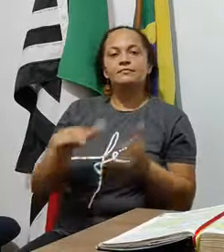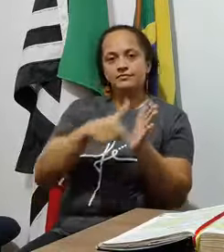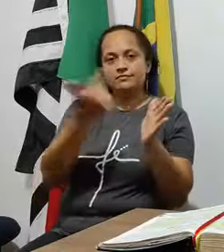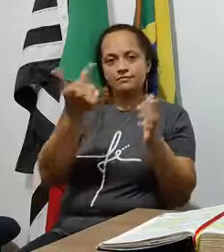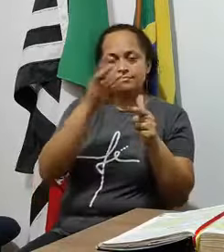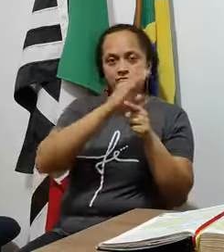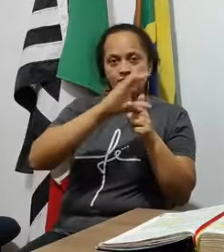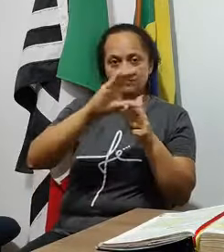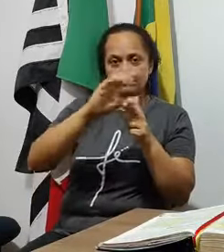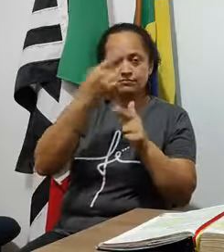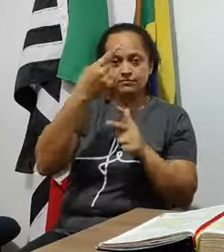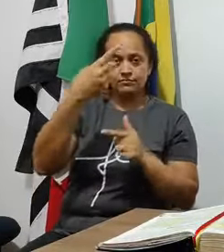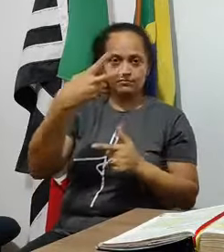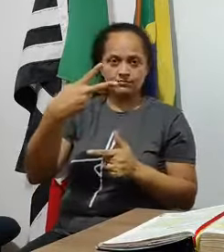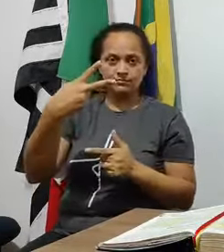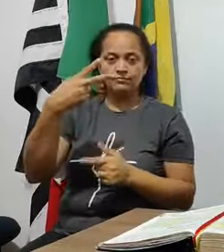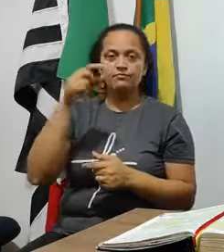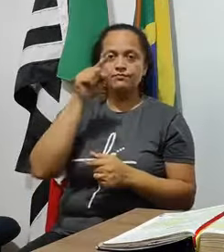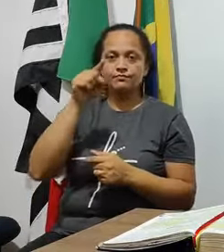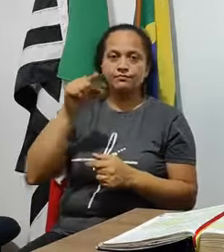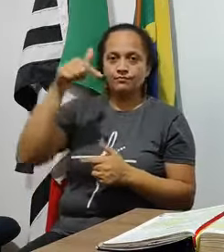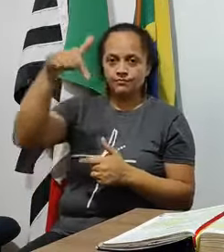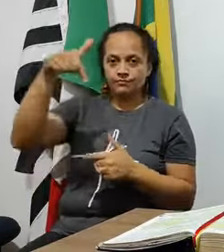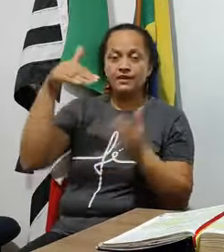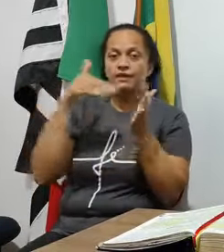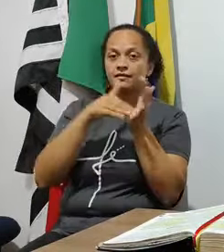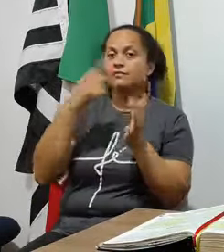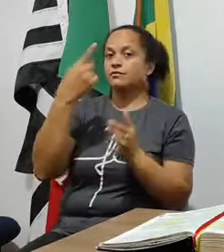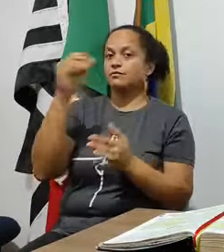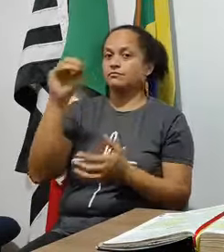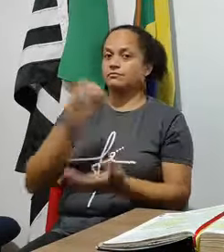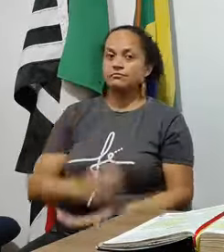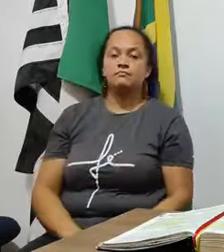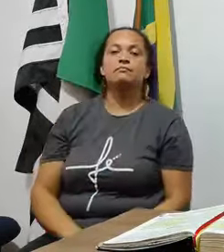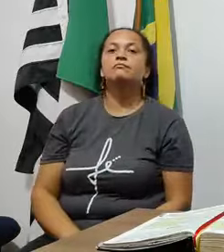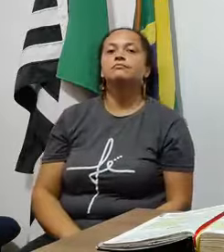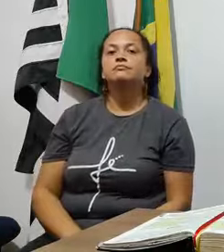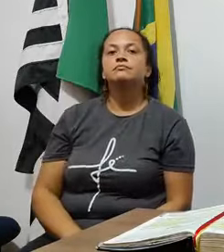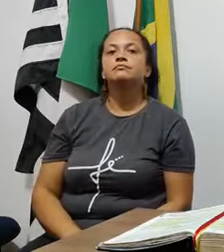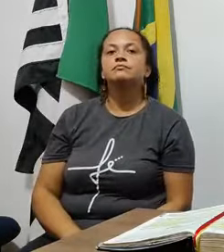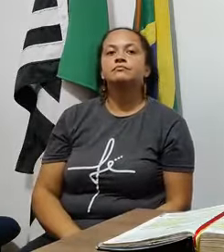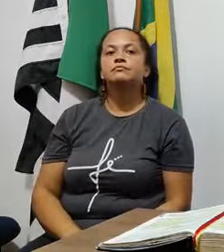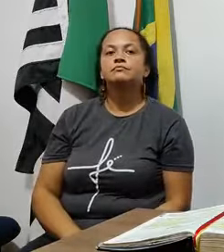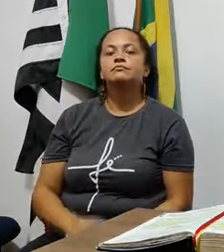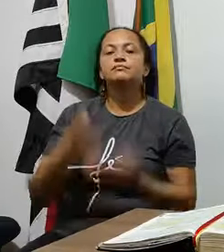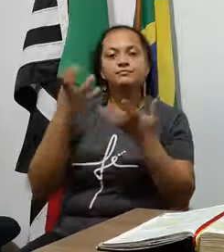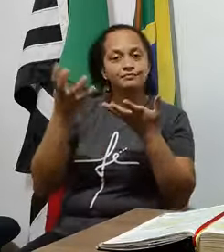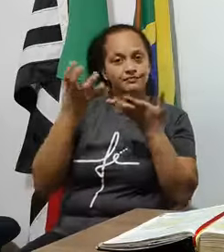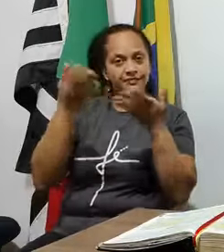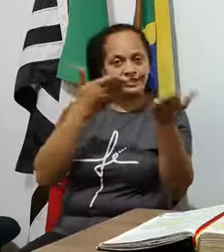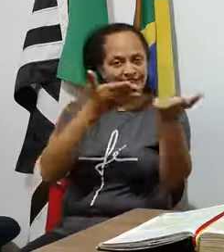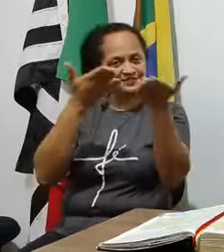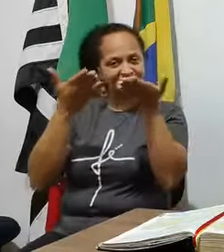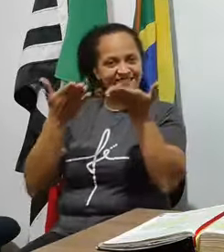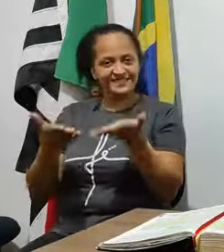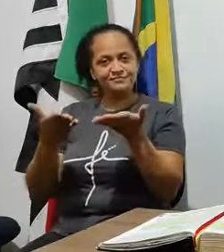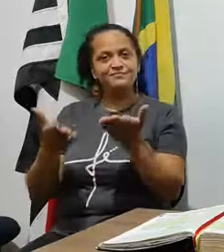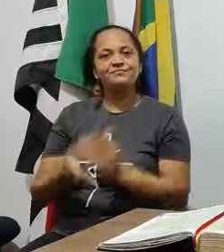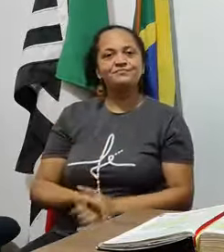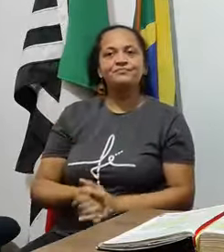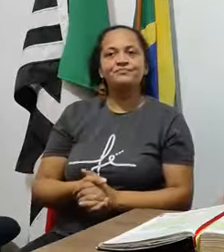12, dos versículos 7 ao 10, né? E eu quero convidar os